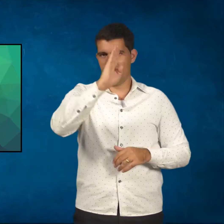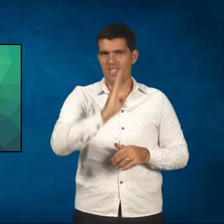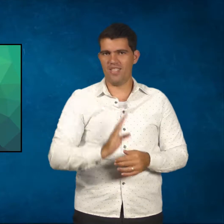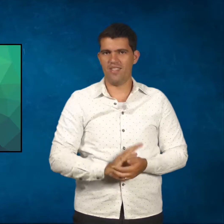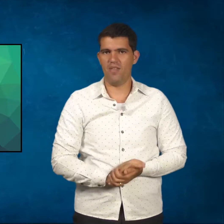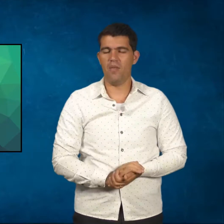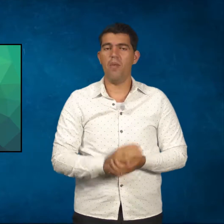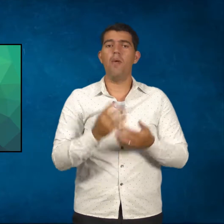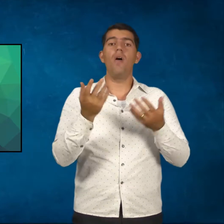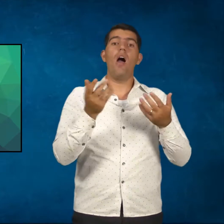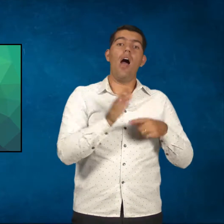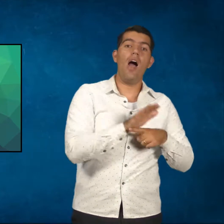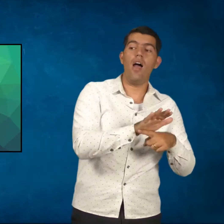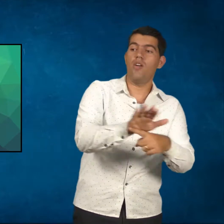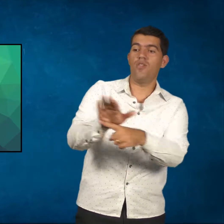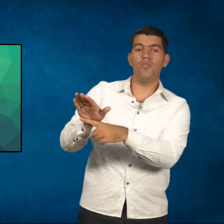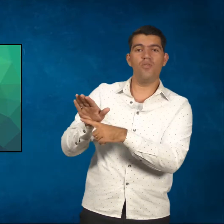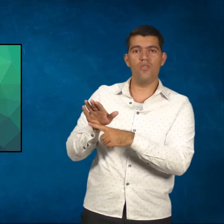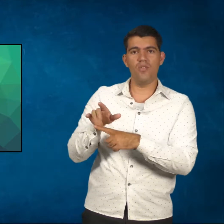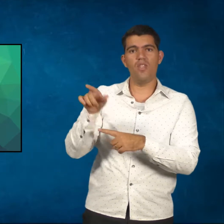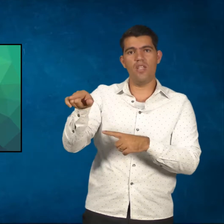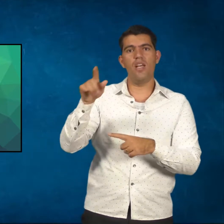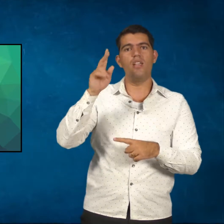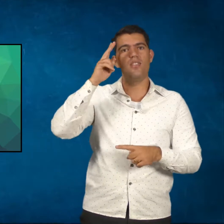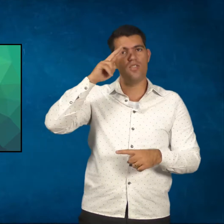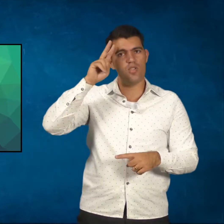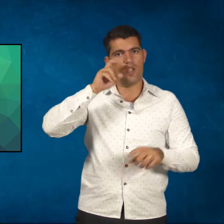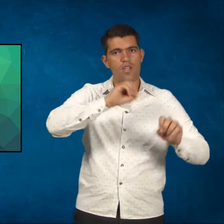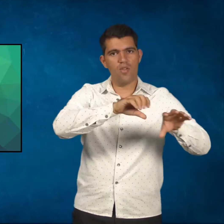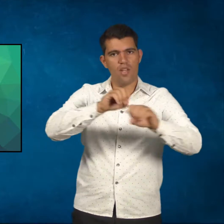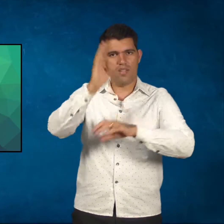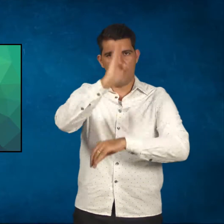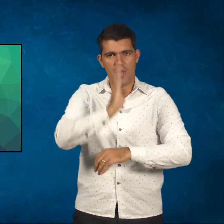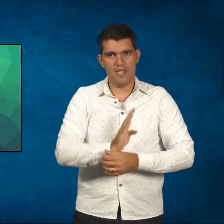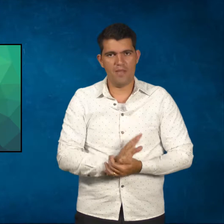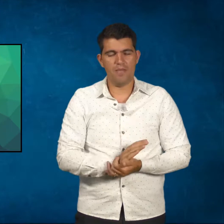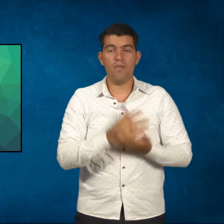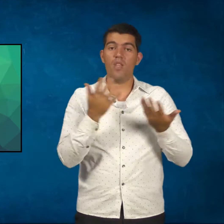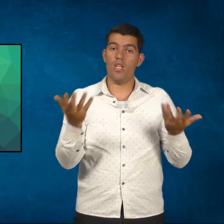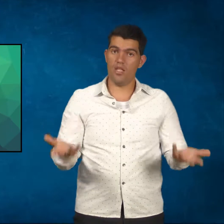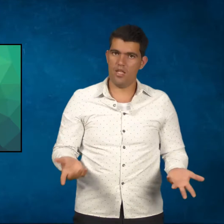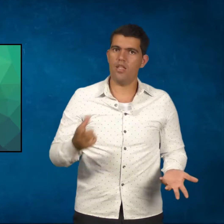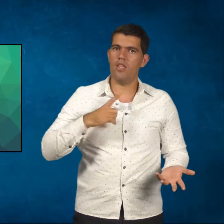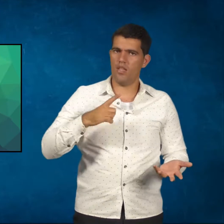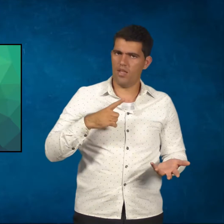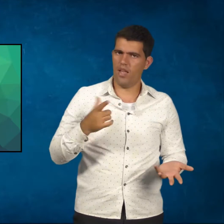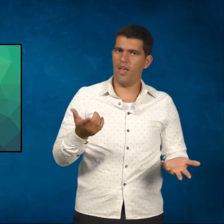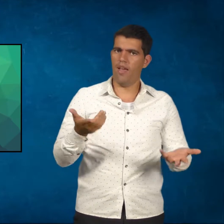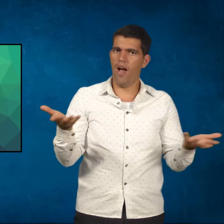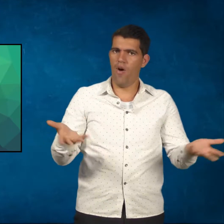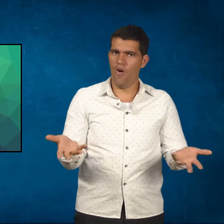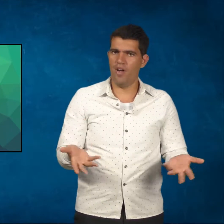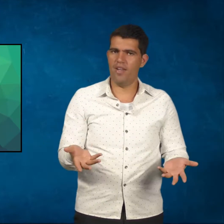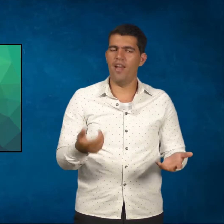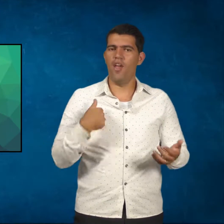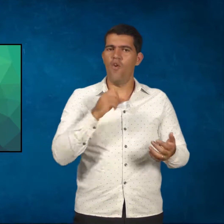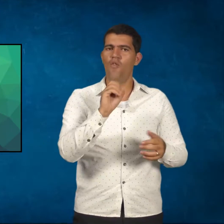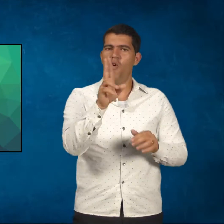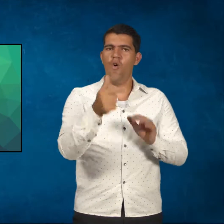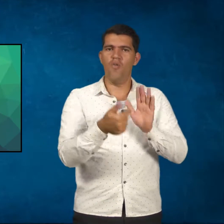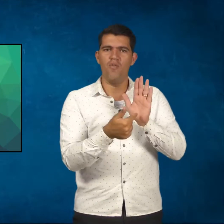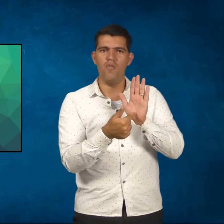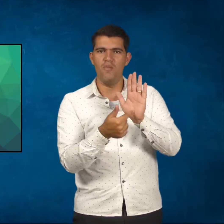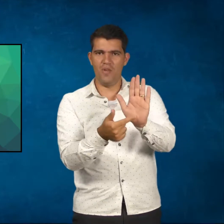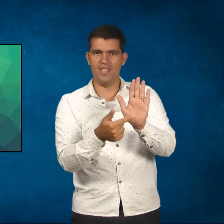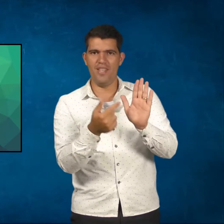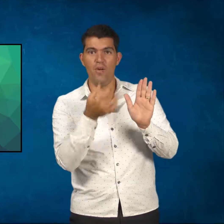Tecnologia para a história da educação profissional do Brasil. A esse propósito, inclusive, eu vou sugerir